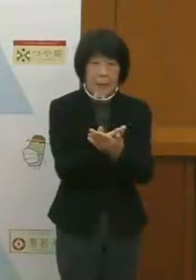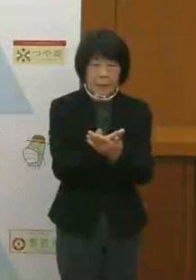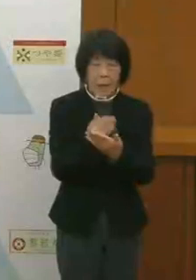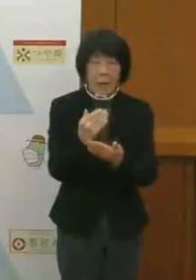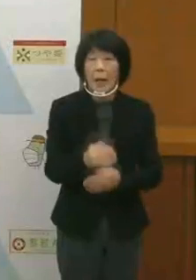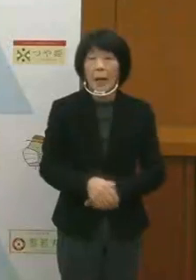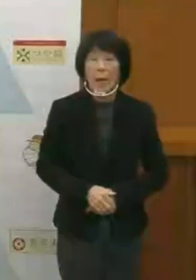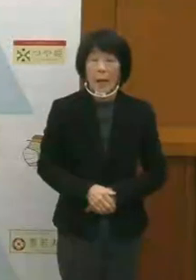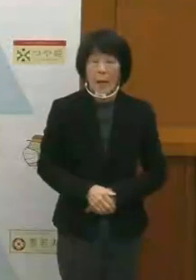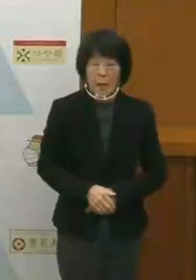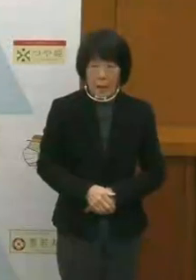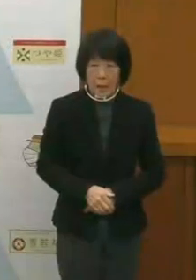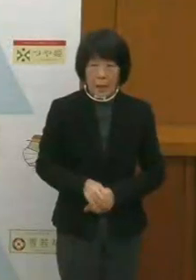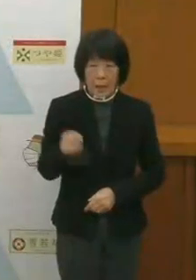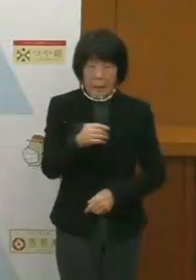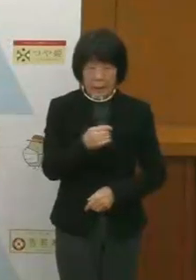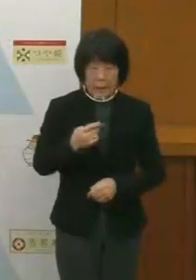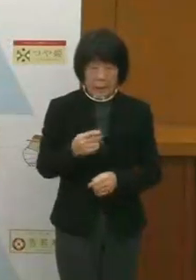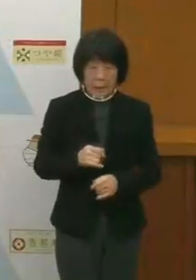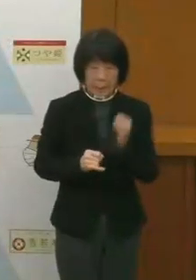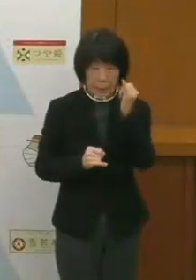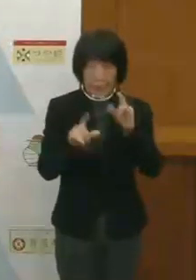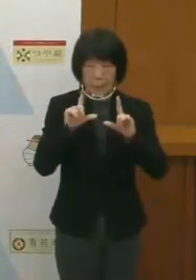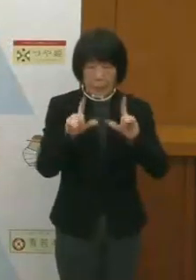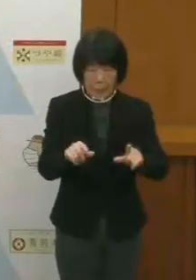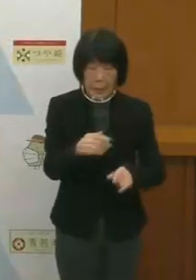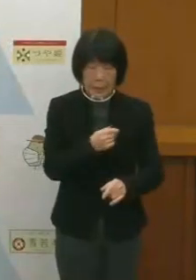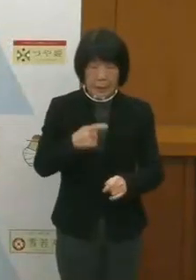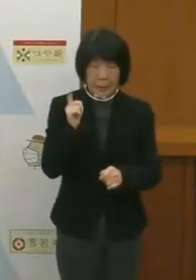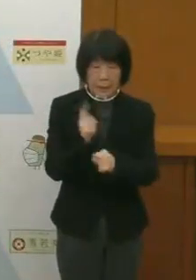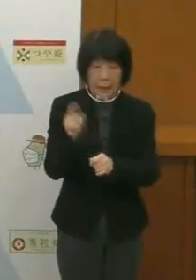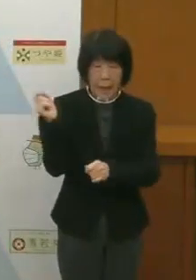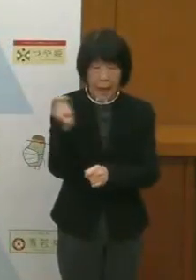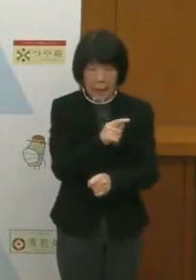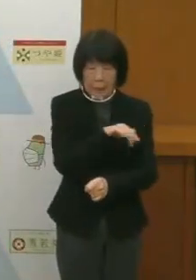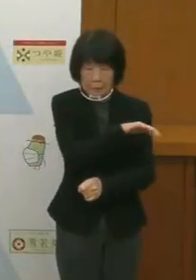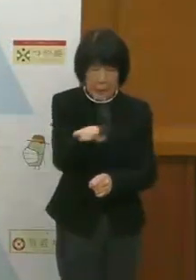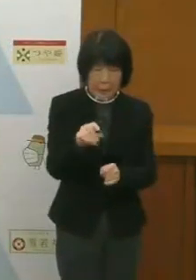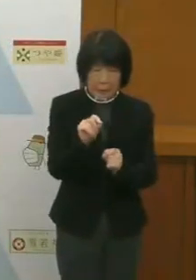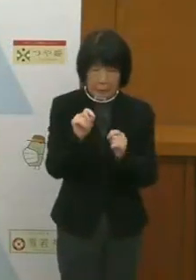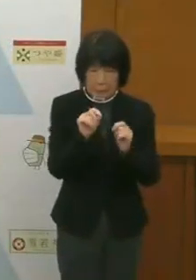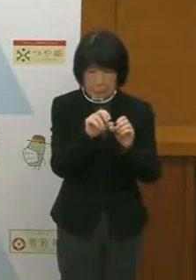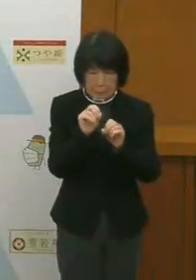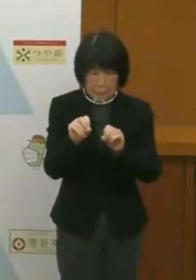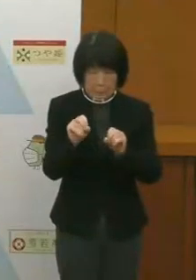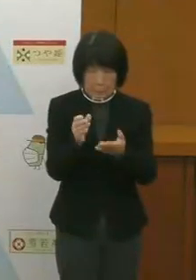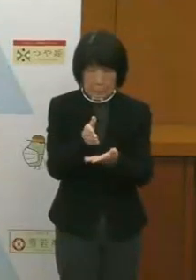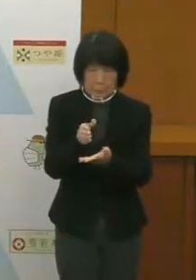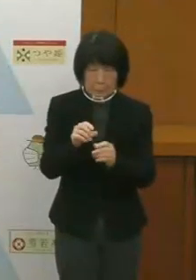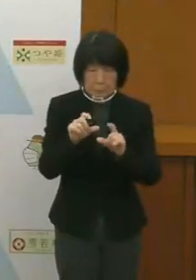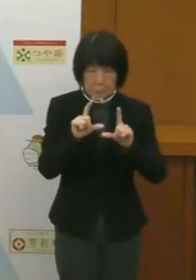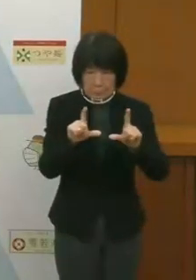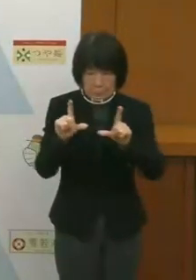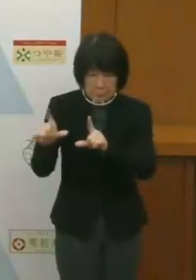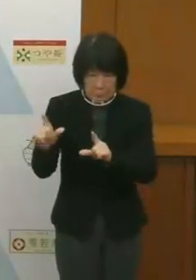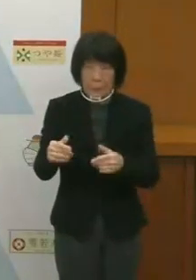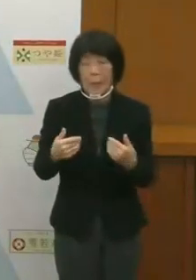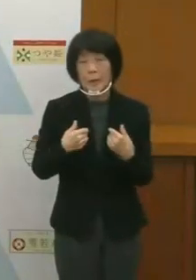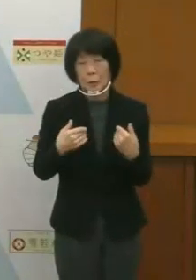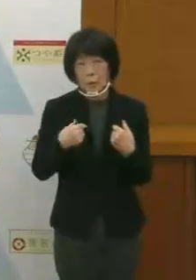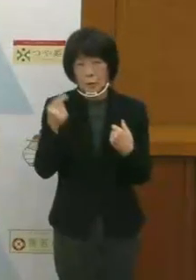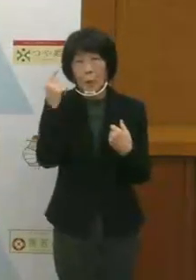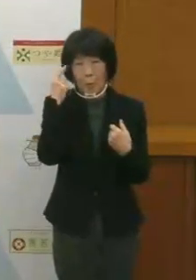日もうなるべく早く皆さんにお知らせしなければならないというふうに考えまして、今です